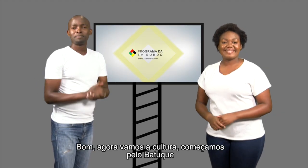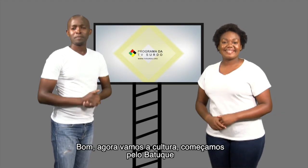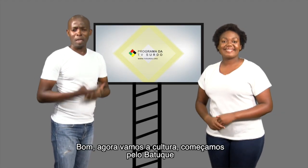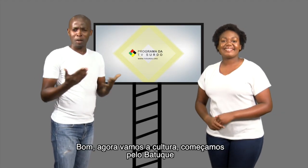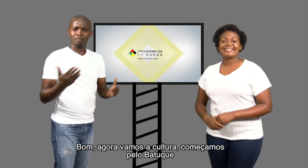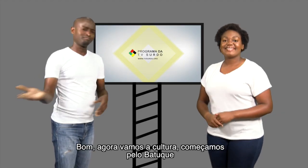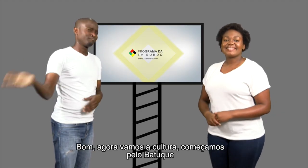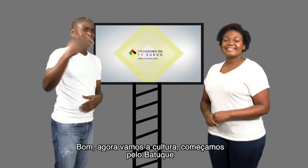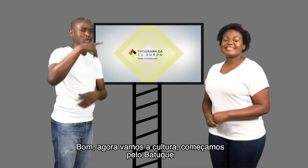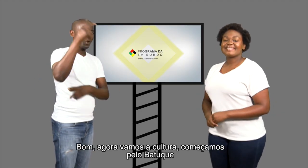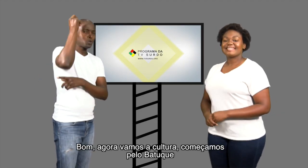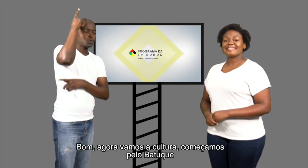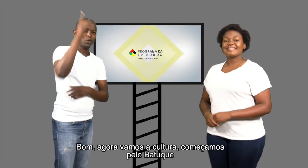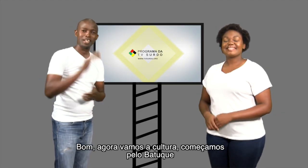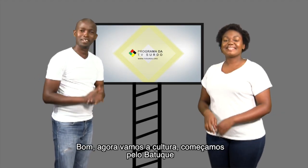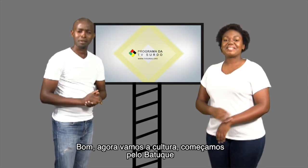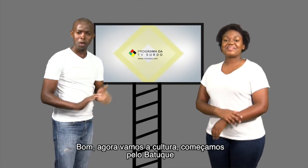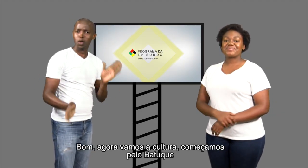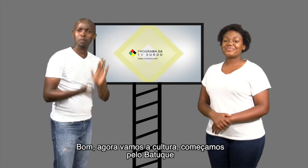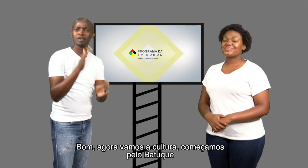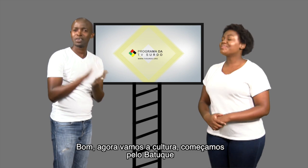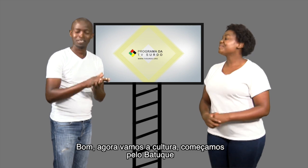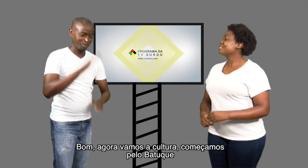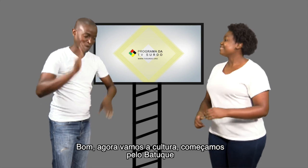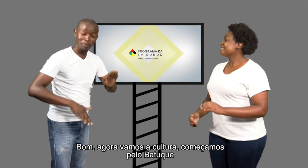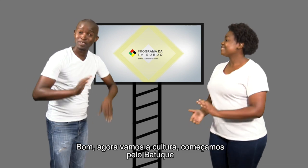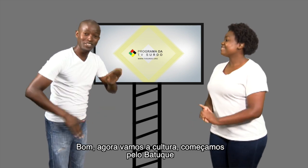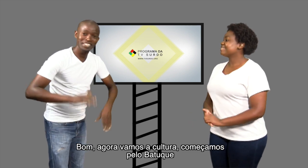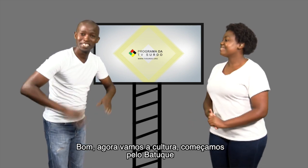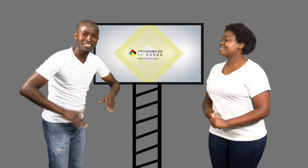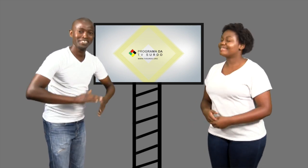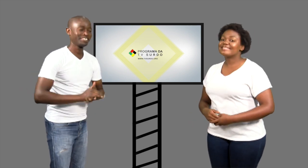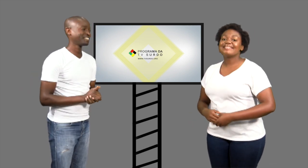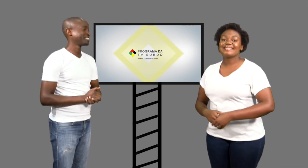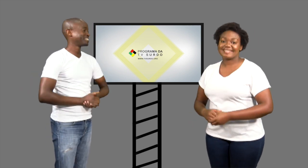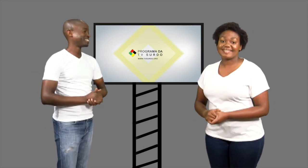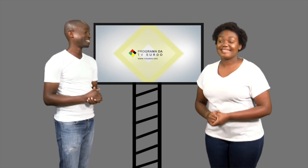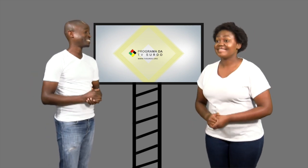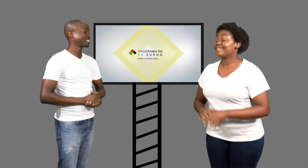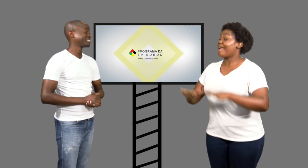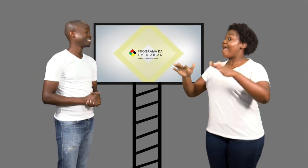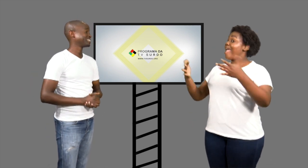Bom, vamos agora à cultura. Comecemos pelo batuque.